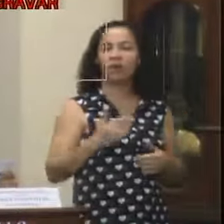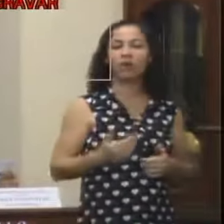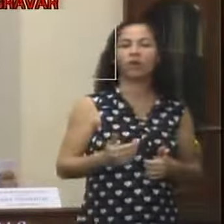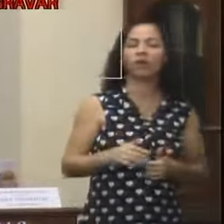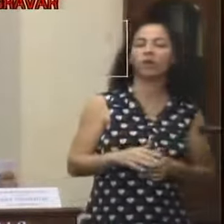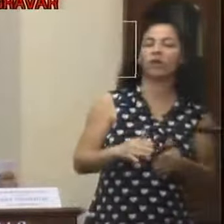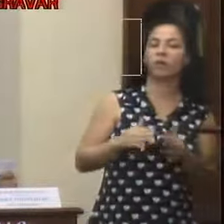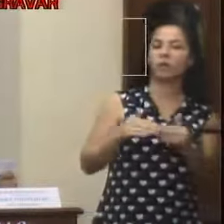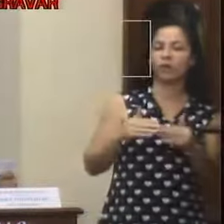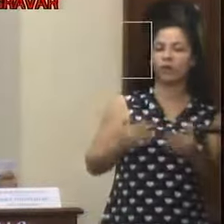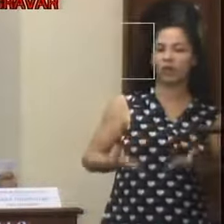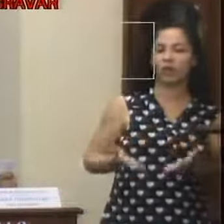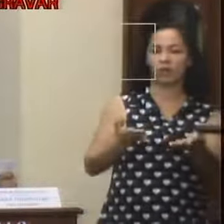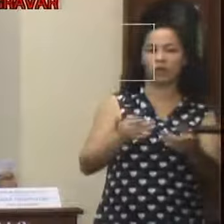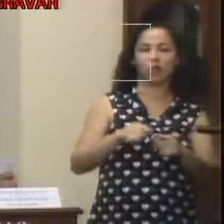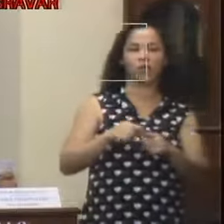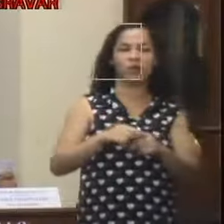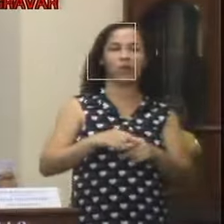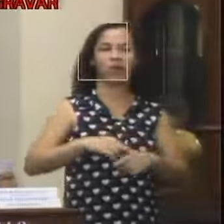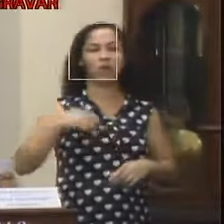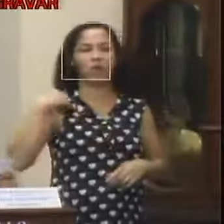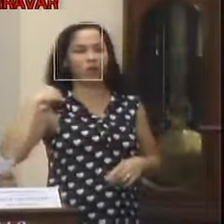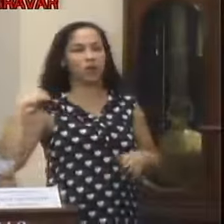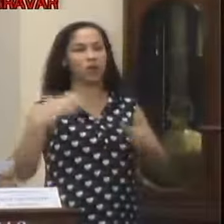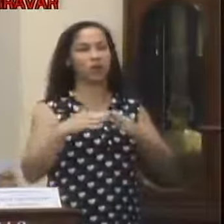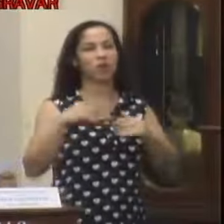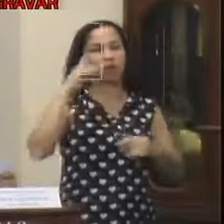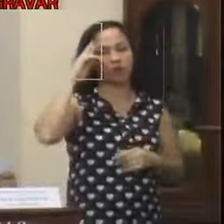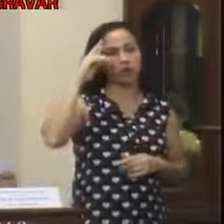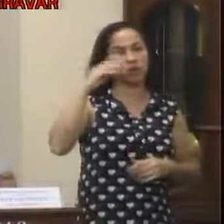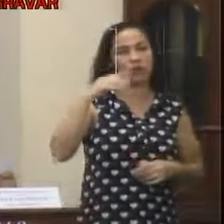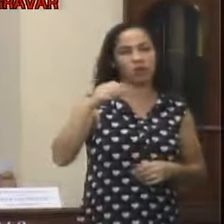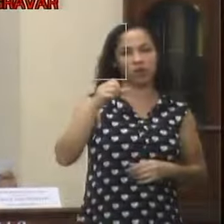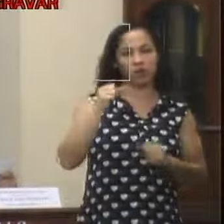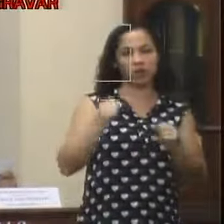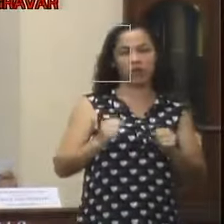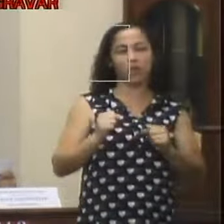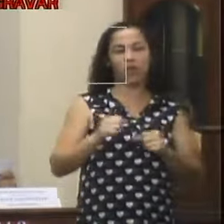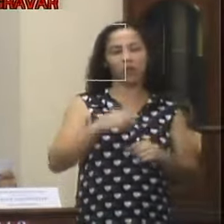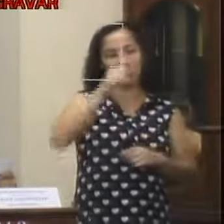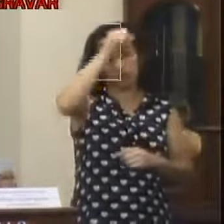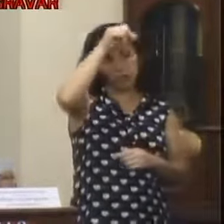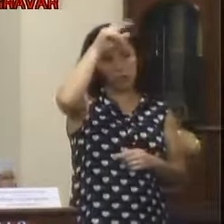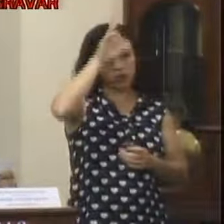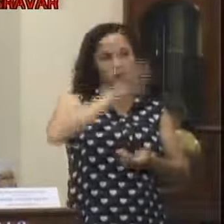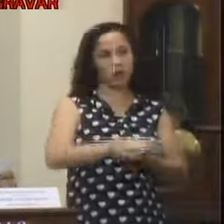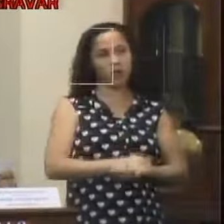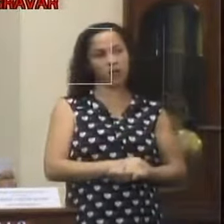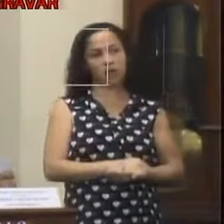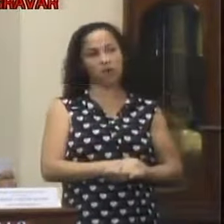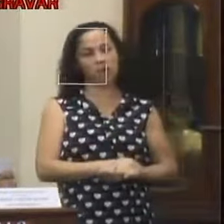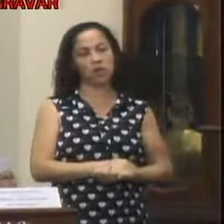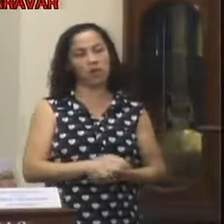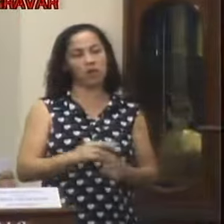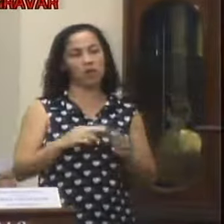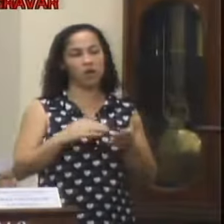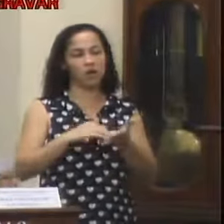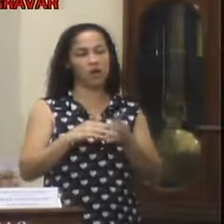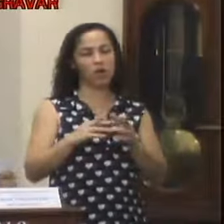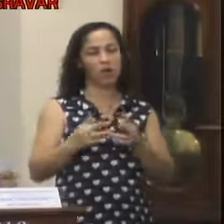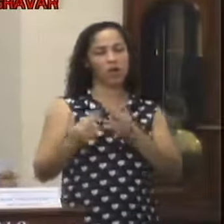forma regimental, requer o encaminhamento da presente indicação ao chefe do Poder Executivo Municipal para que o mesmo viabilize junto à Secretaria responsável que